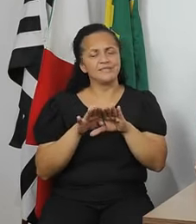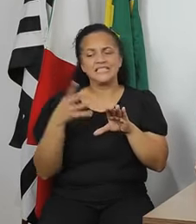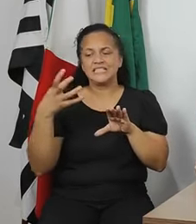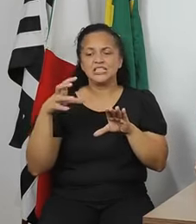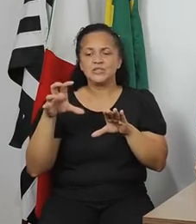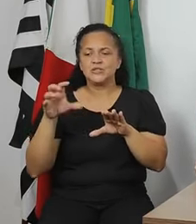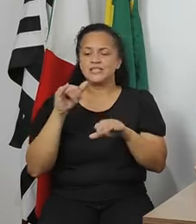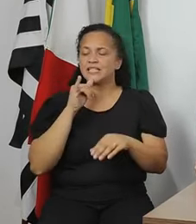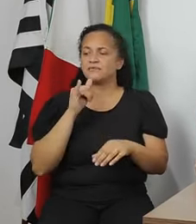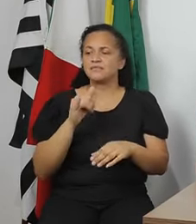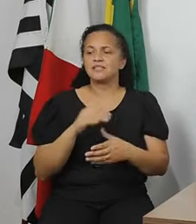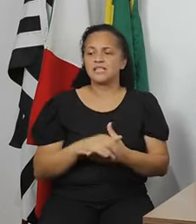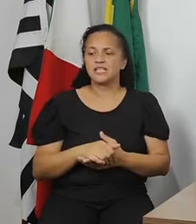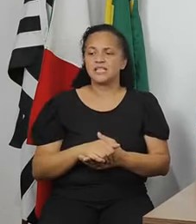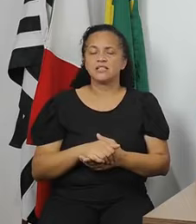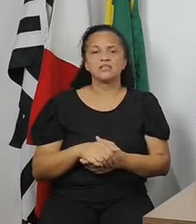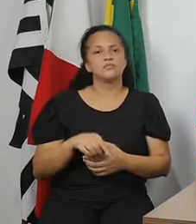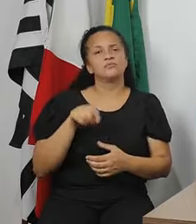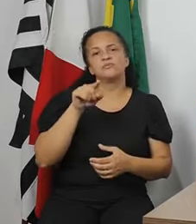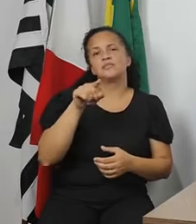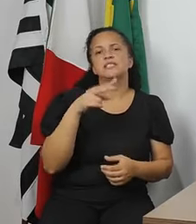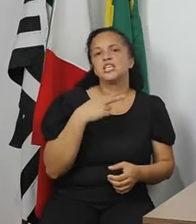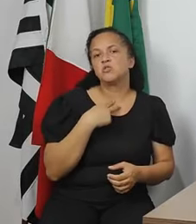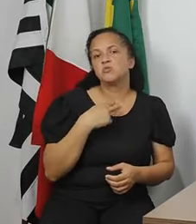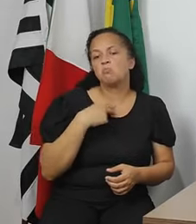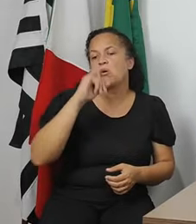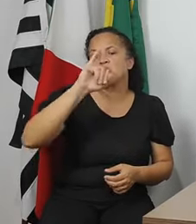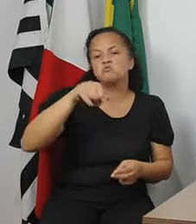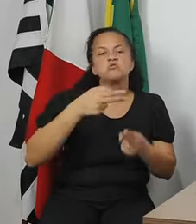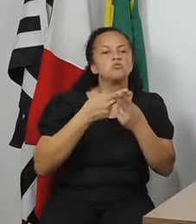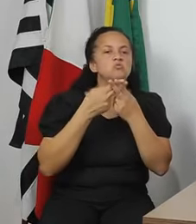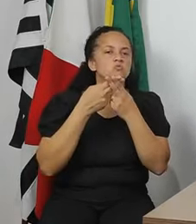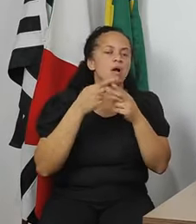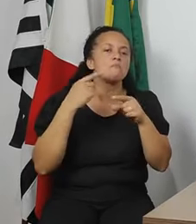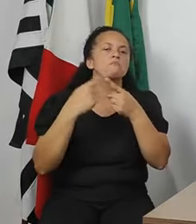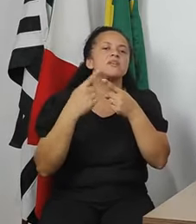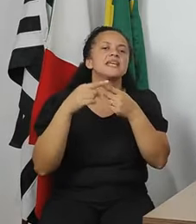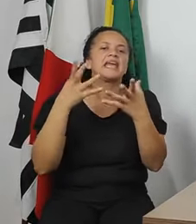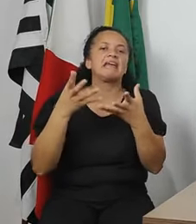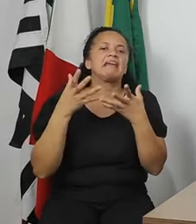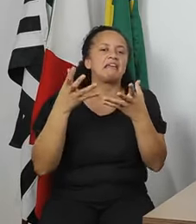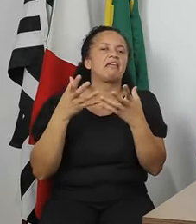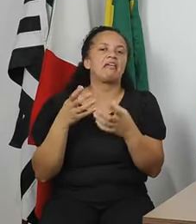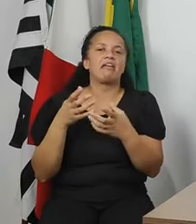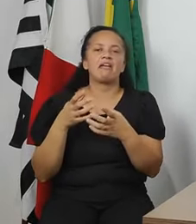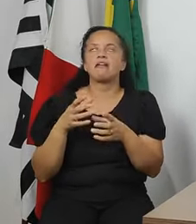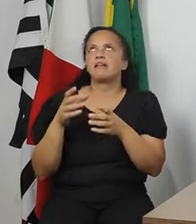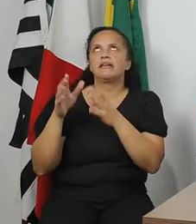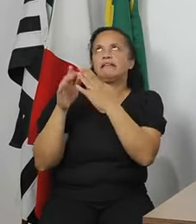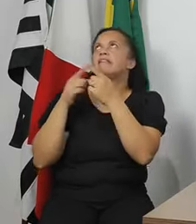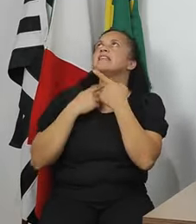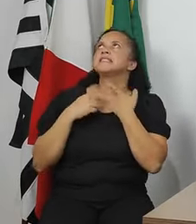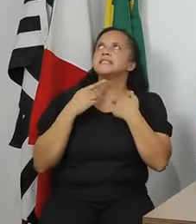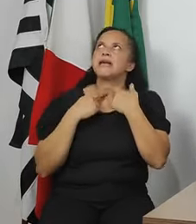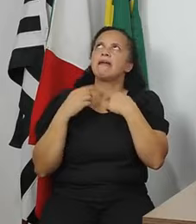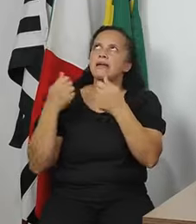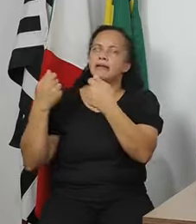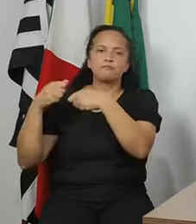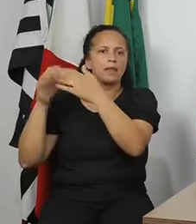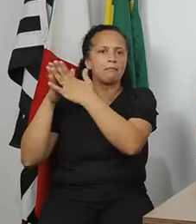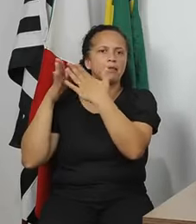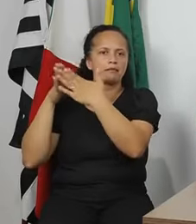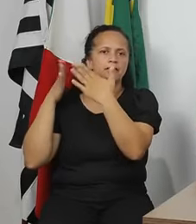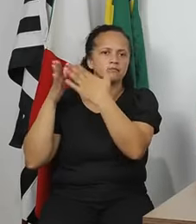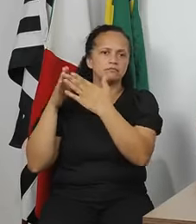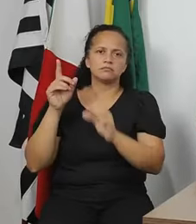a gente não pode jejuar por algum propósito específico, né? Novamente, repito, na Bíblia a gente vê onde em várias